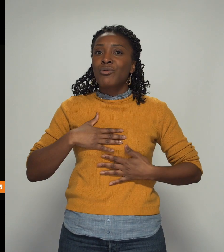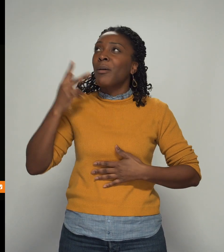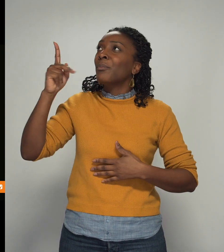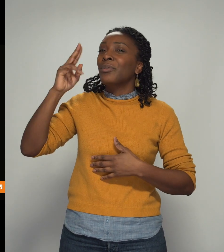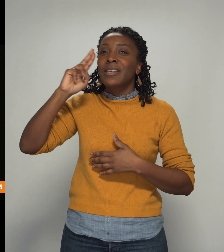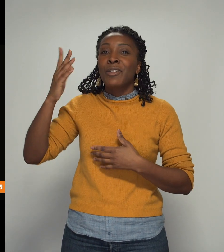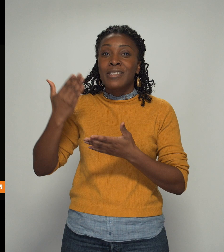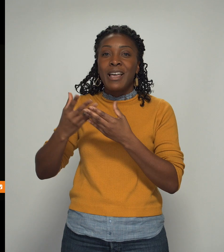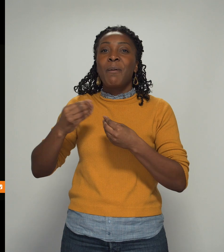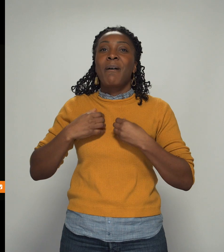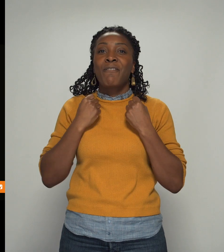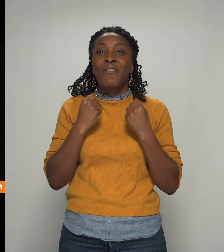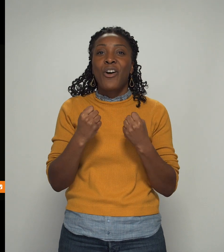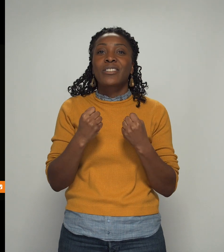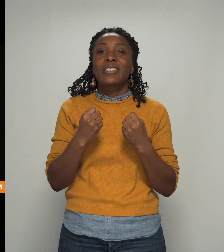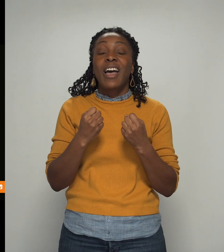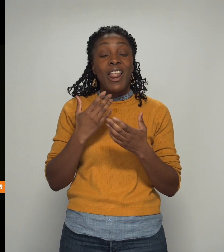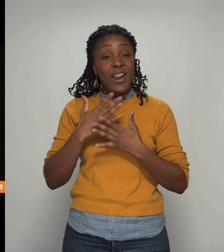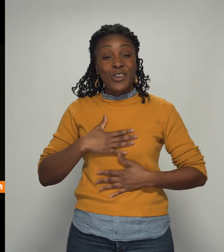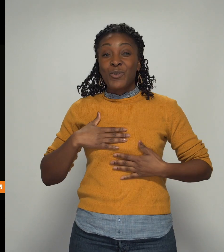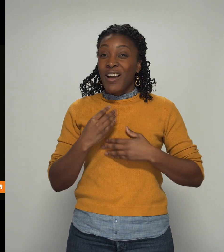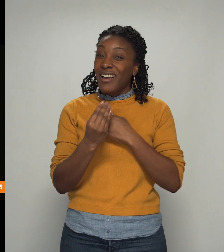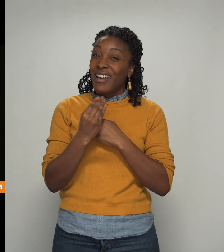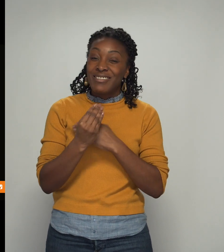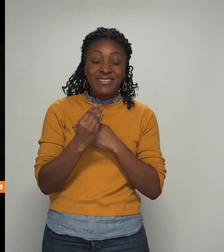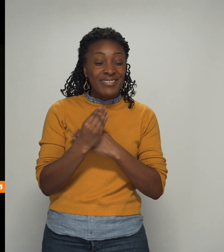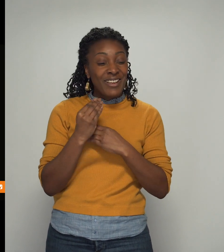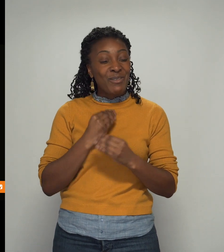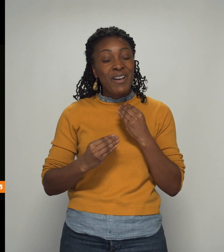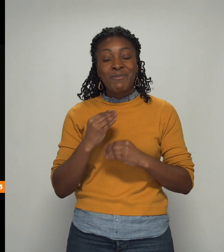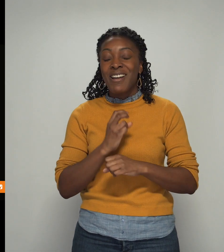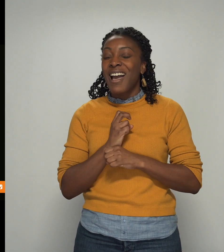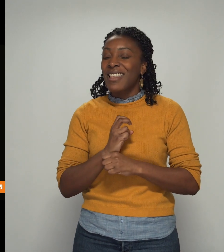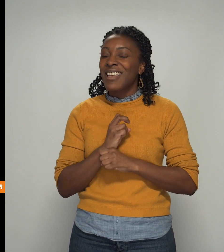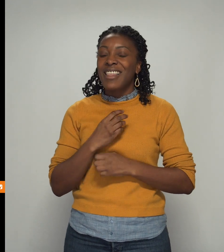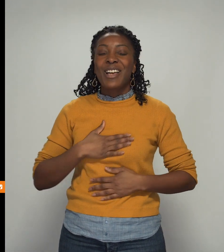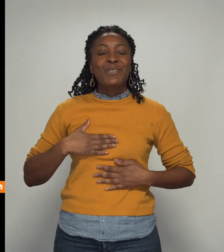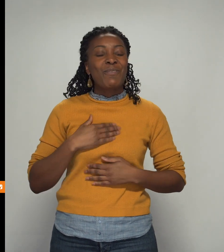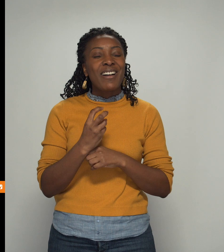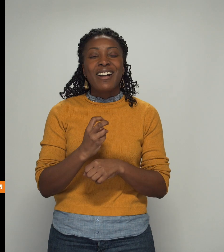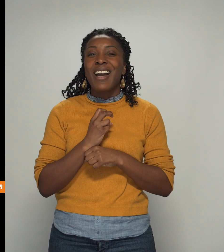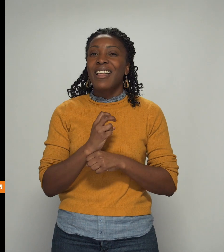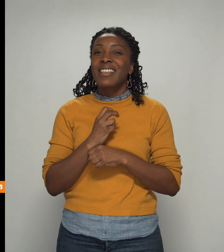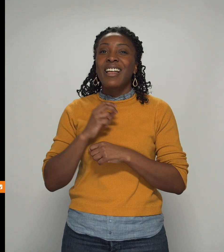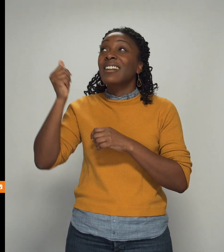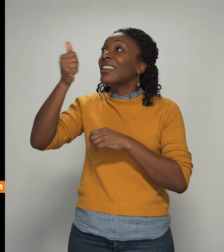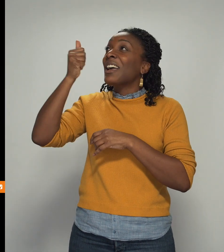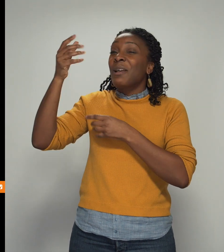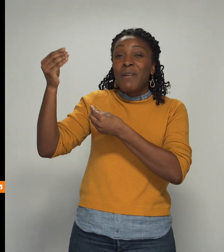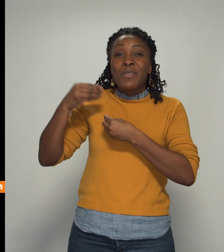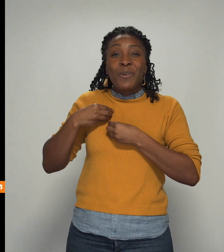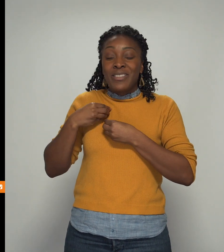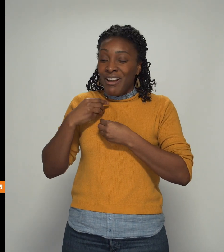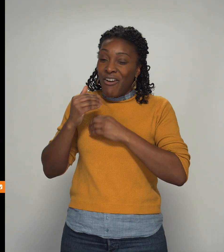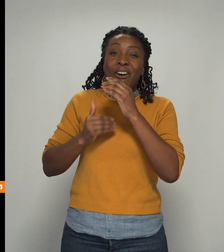force. J'ai donc entretenu cette joie et le temps est passé. Cette joie, l'Éternel m'a pris par la main, m'a fait